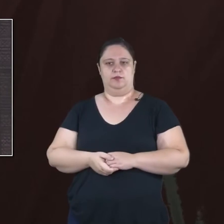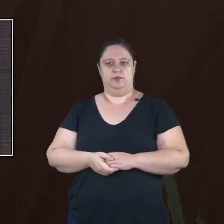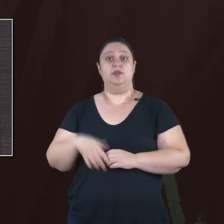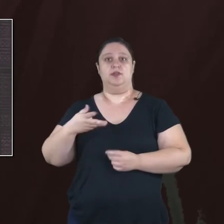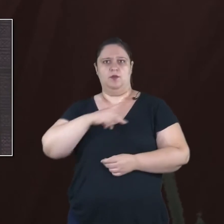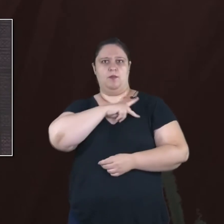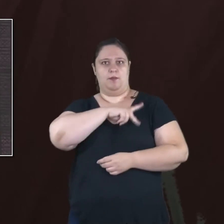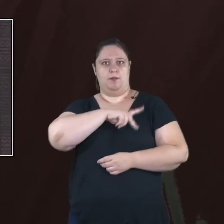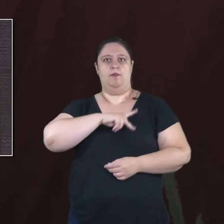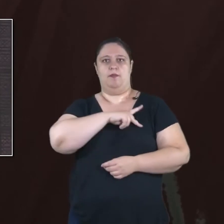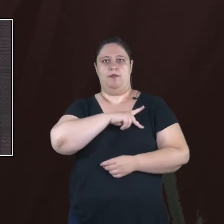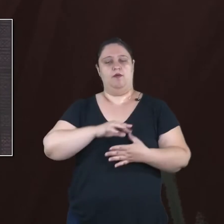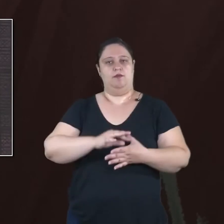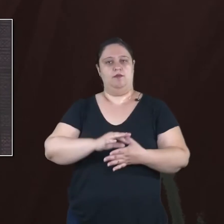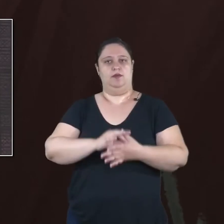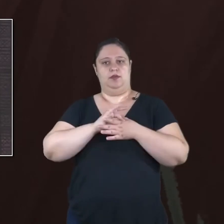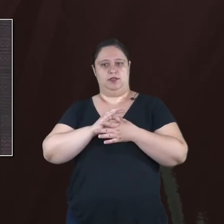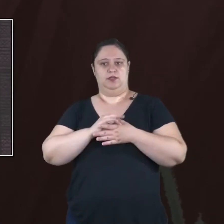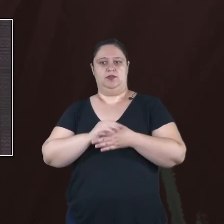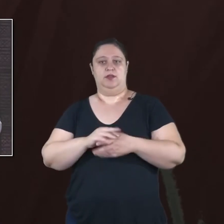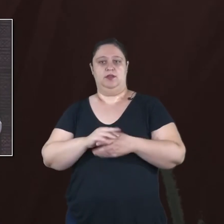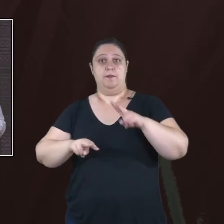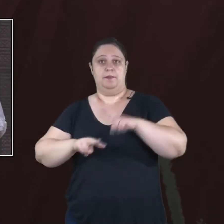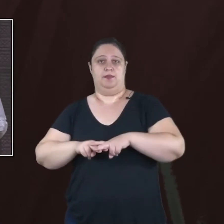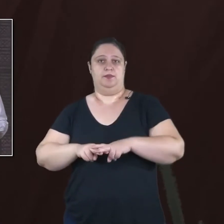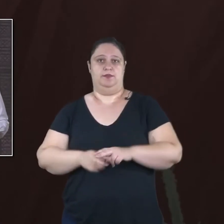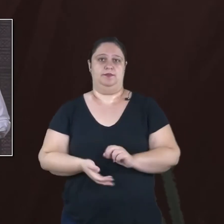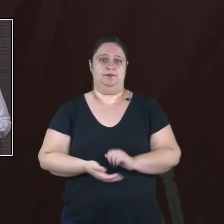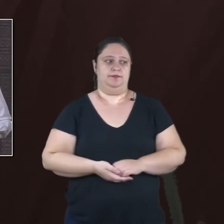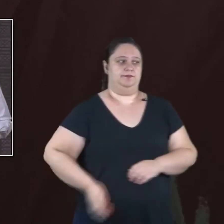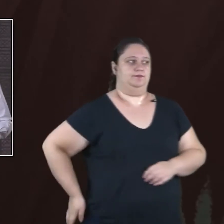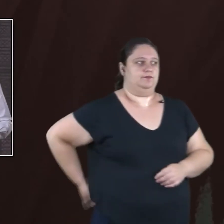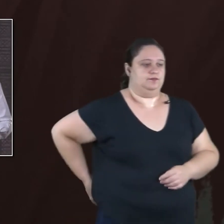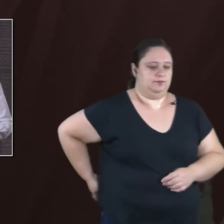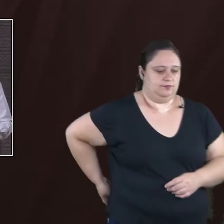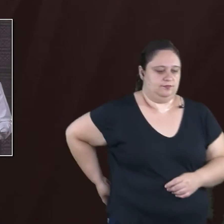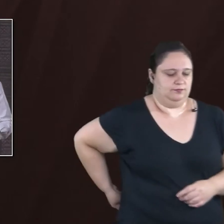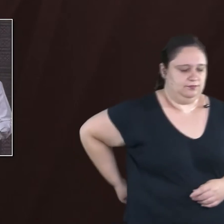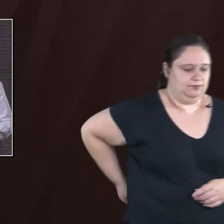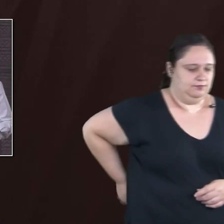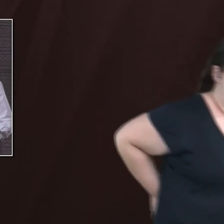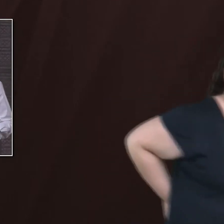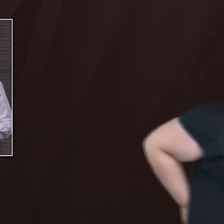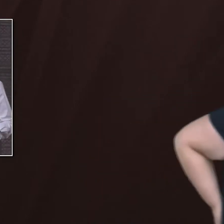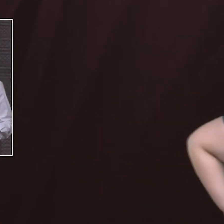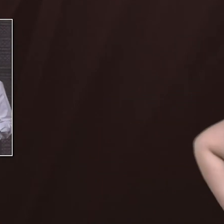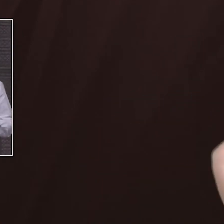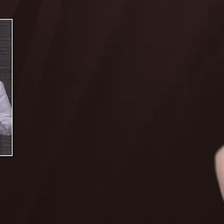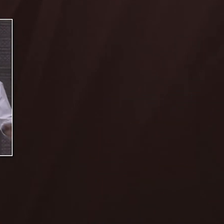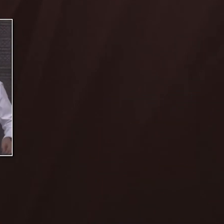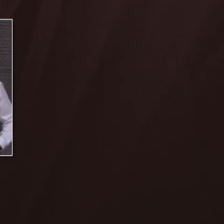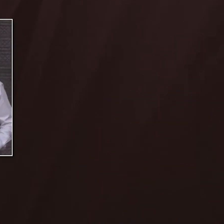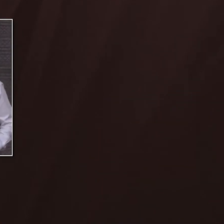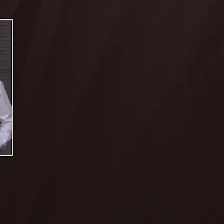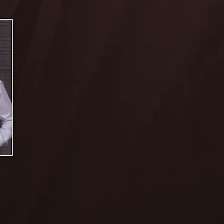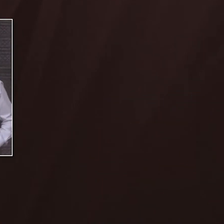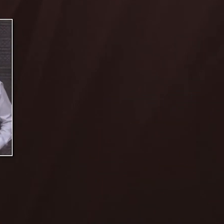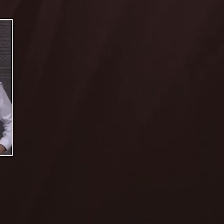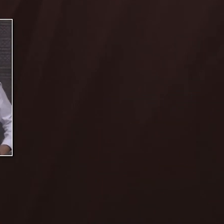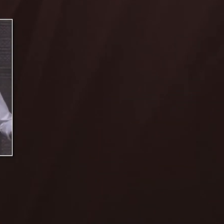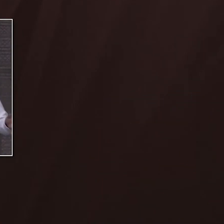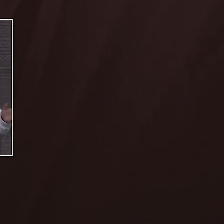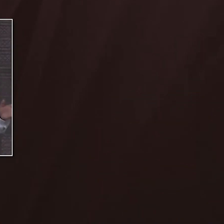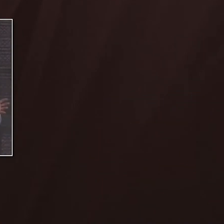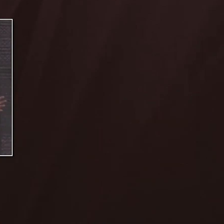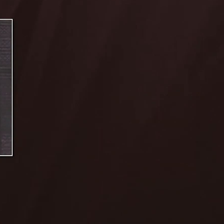dos cristãos, ele foi preso para Nero poder se redimir desse fracasso.